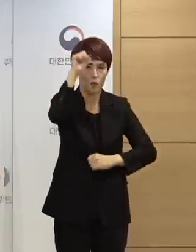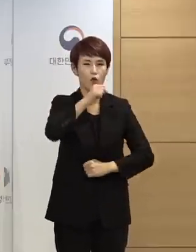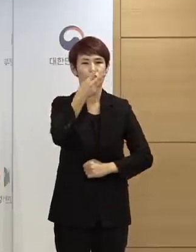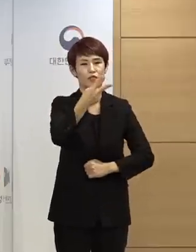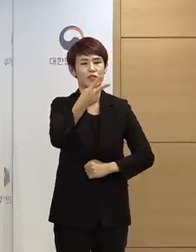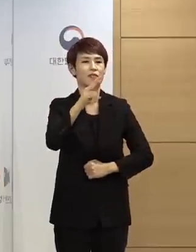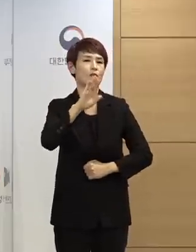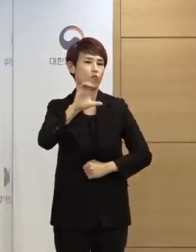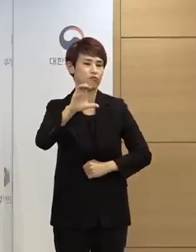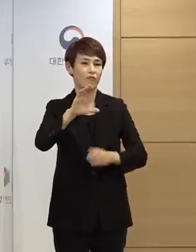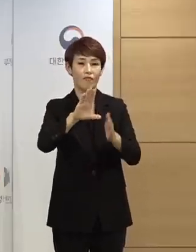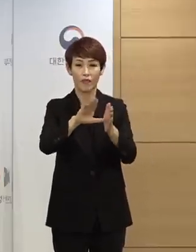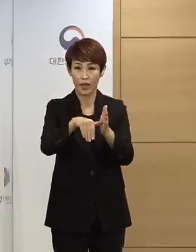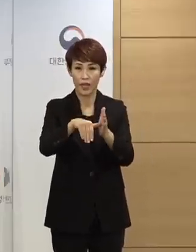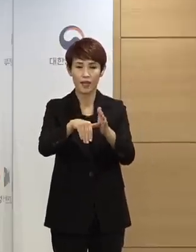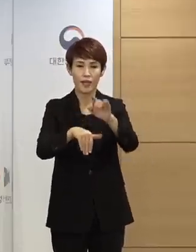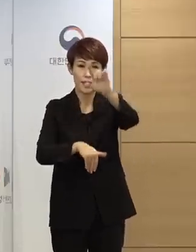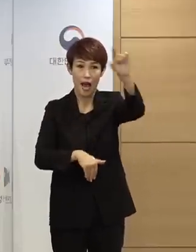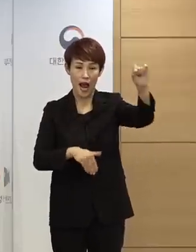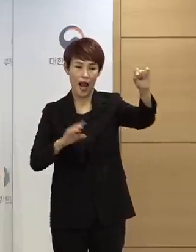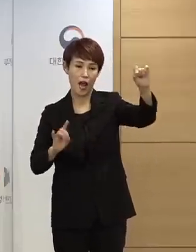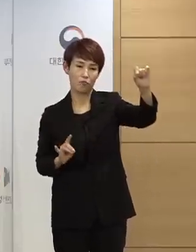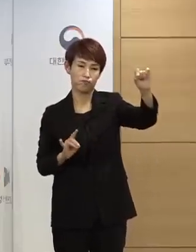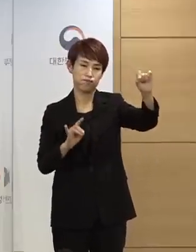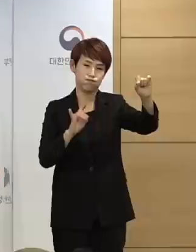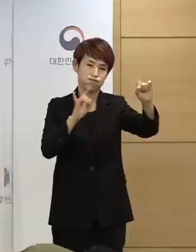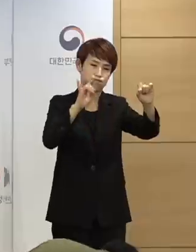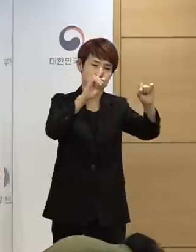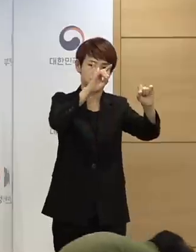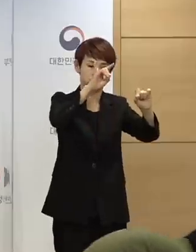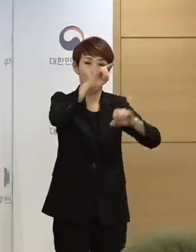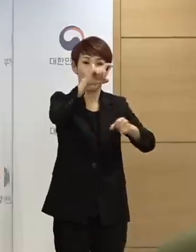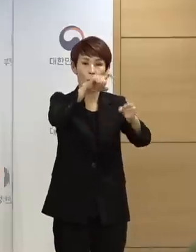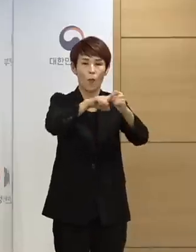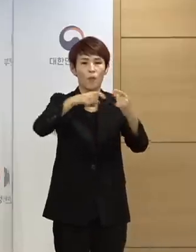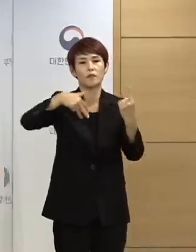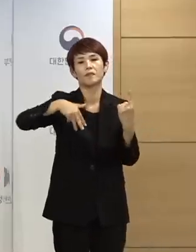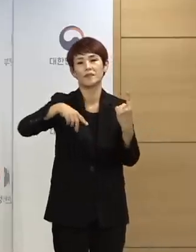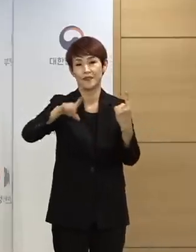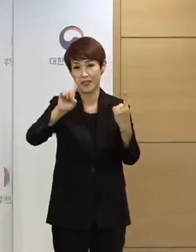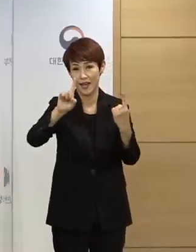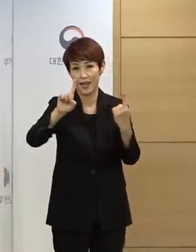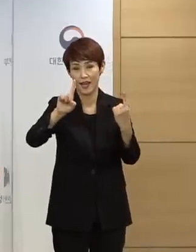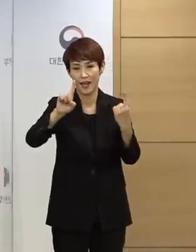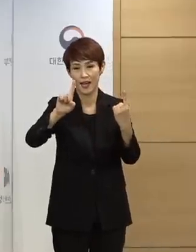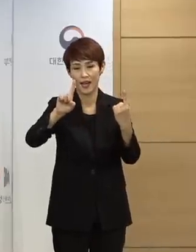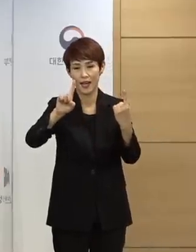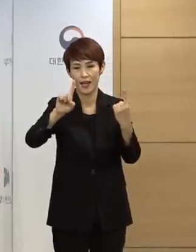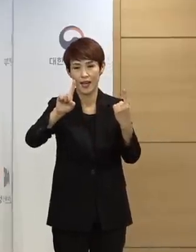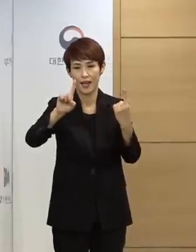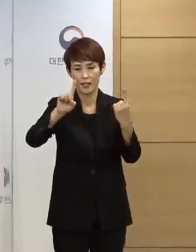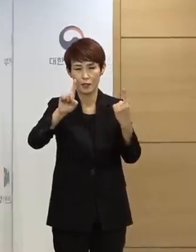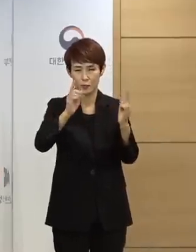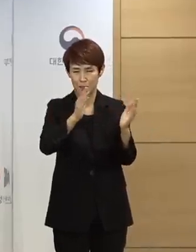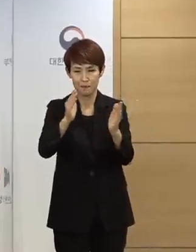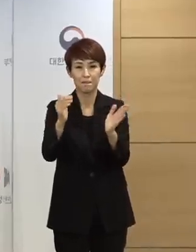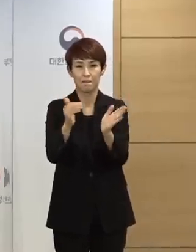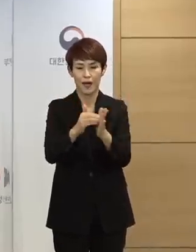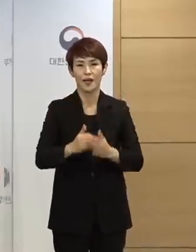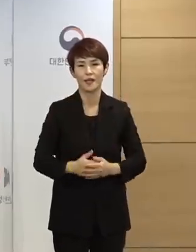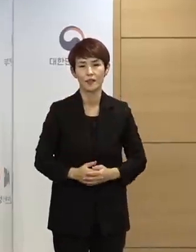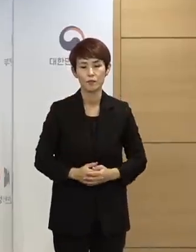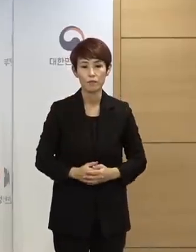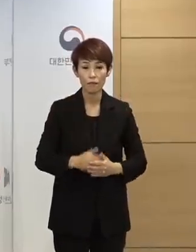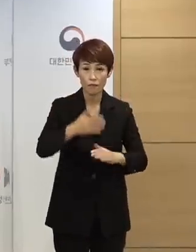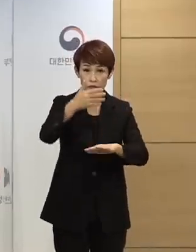45분 바로 달 궤도에 진입하기 위한 제1차 궤도 진입 기동을 실시하였고